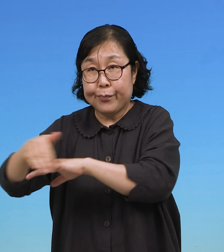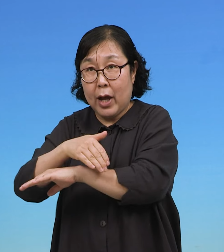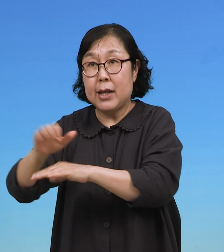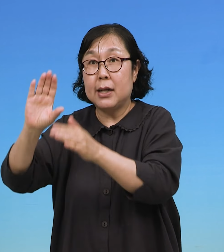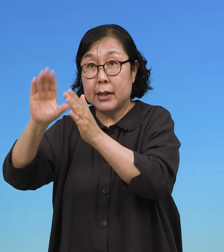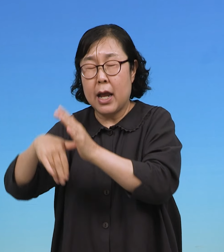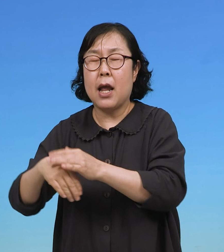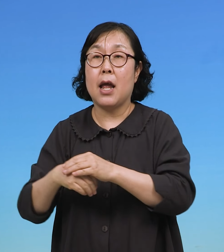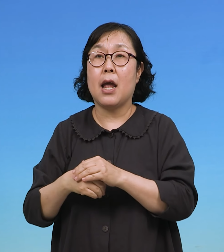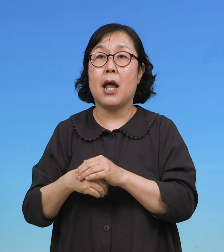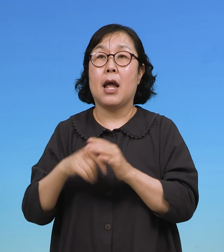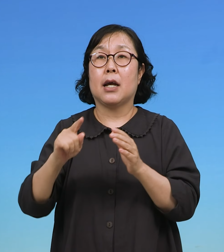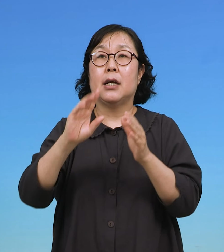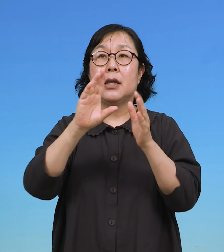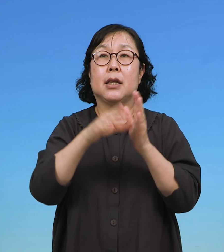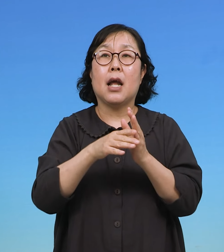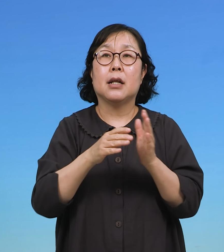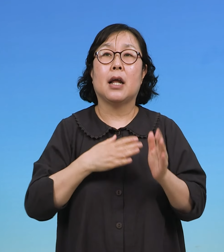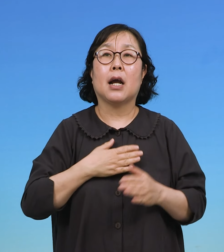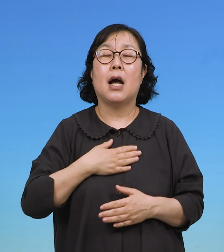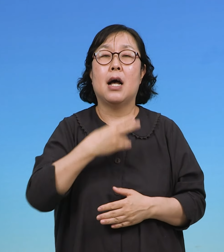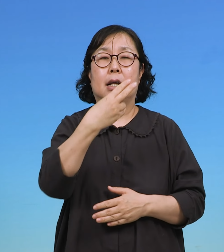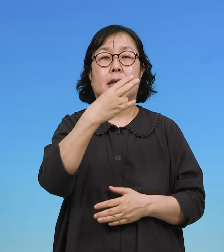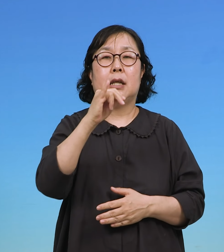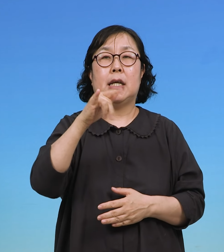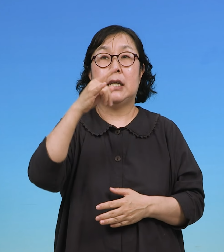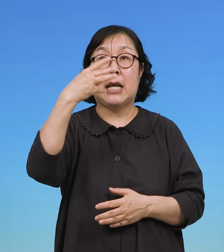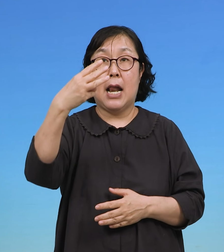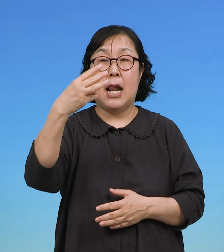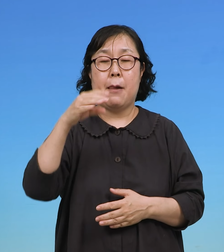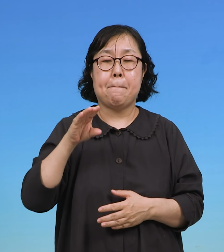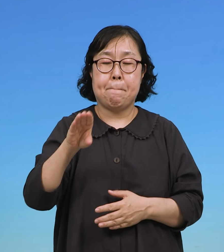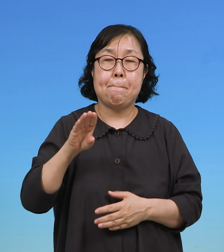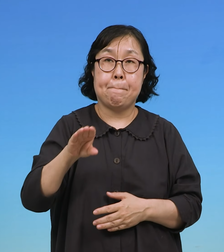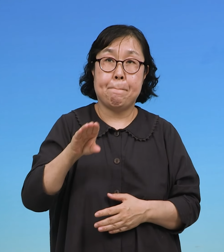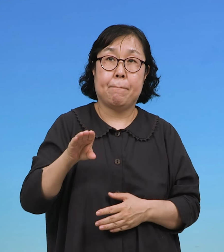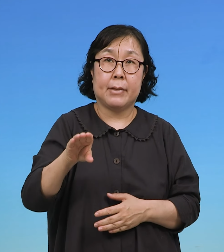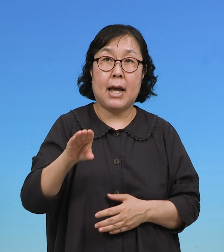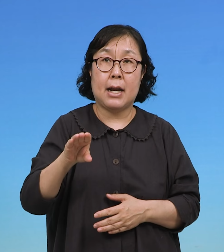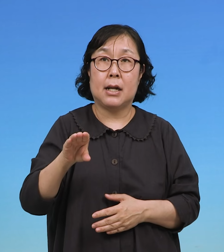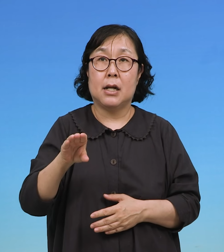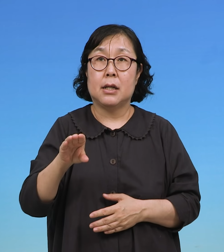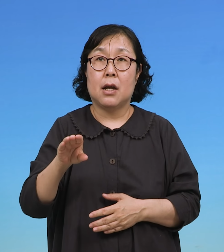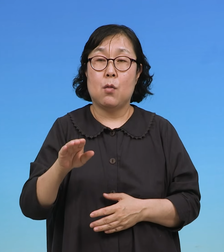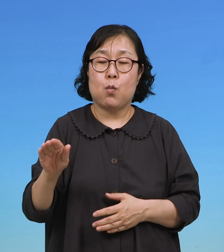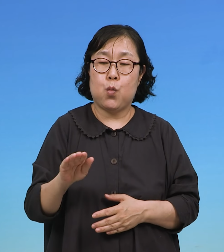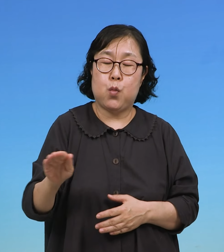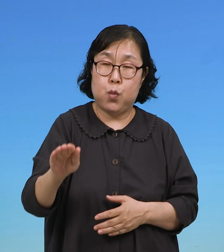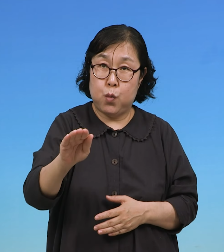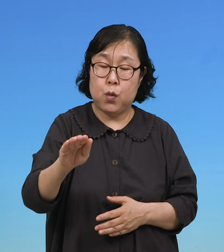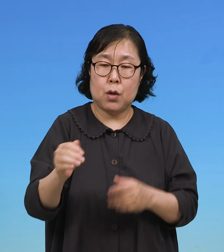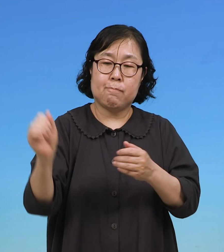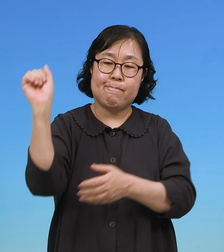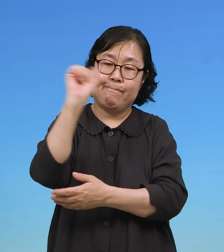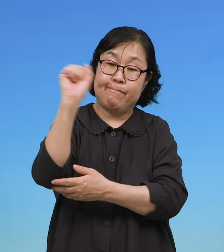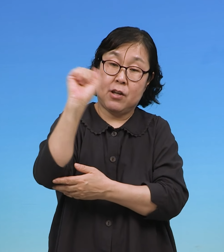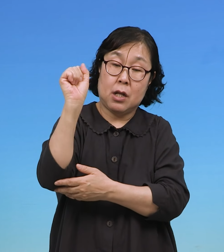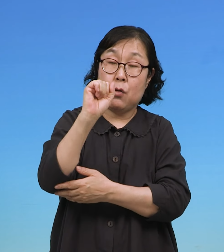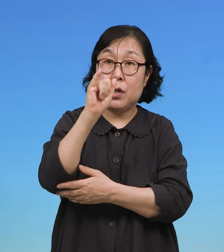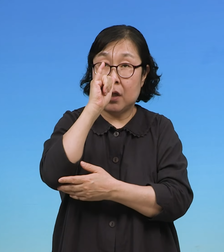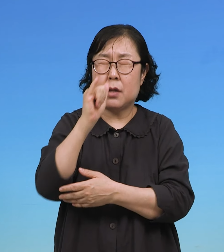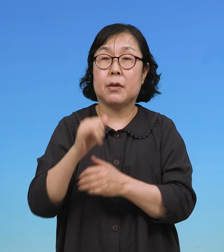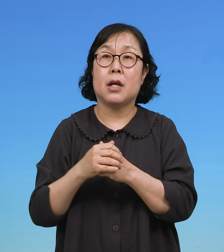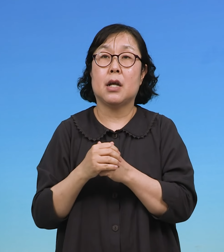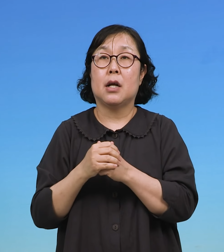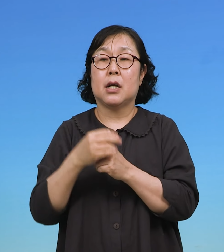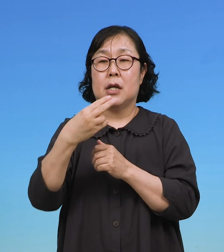제가 그때는 이제 디젤 차, 연식이 오래된 그 디젤 차를 이제